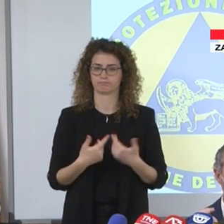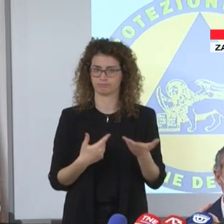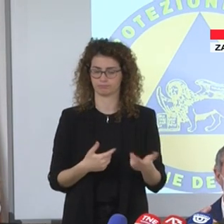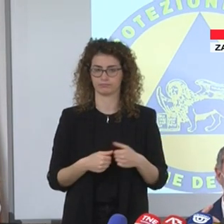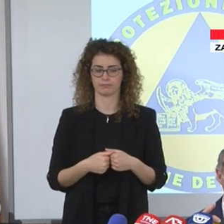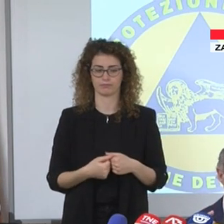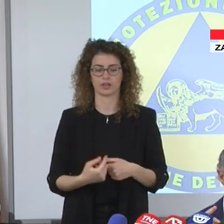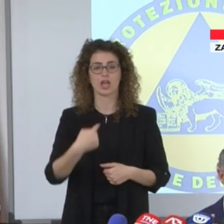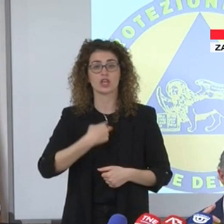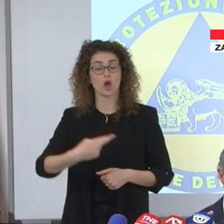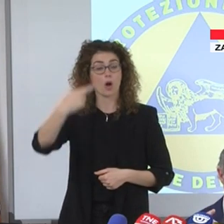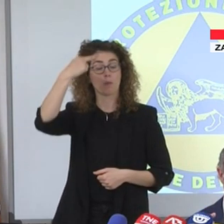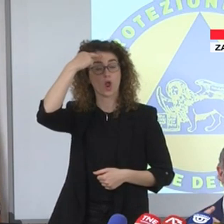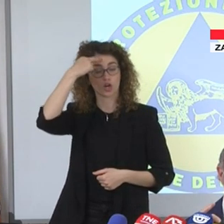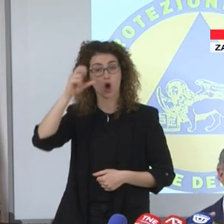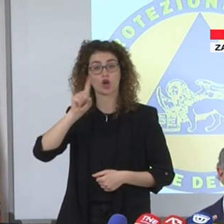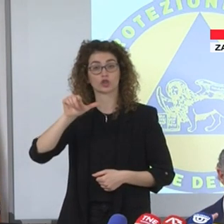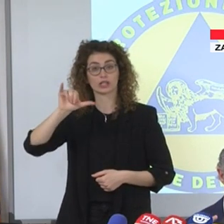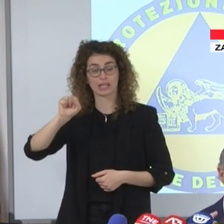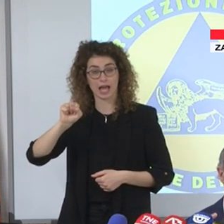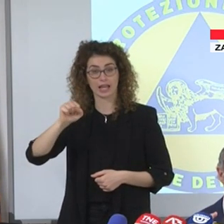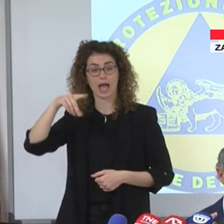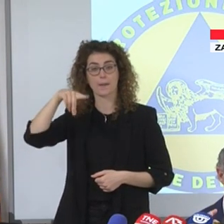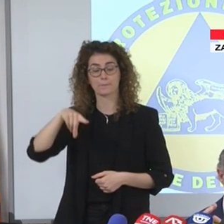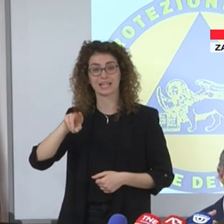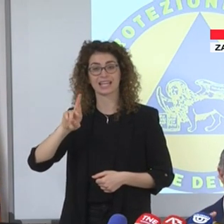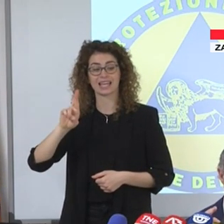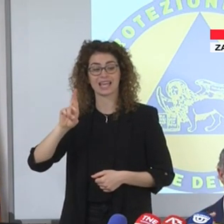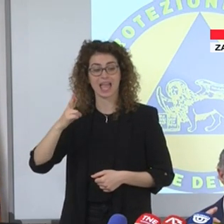qui. Io me lo ricordo Zaia, PR